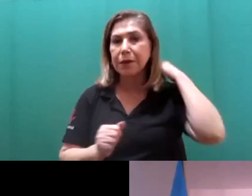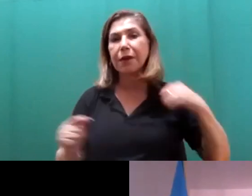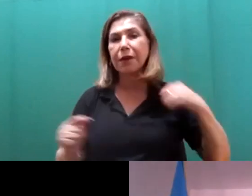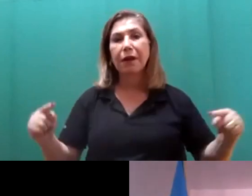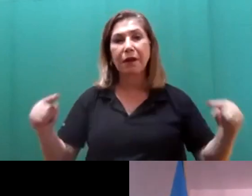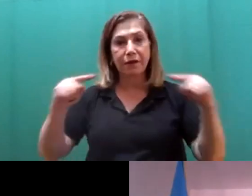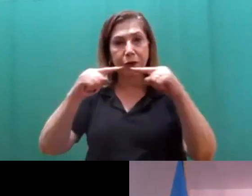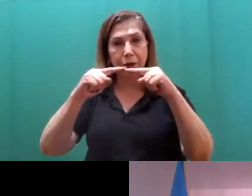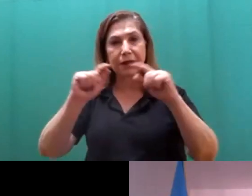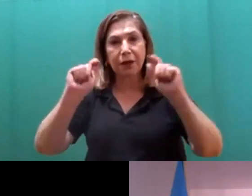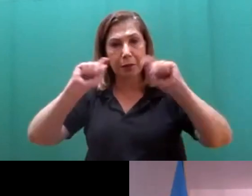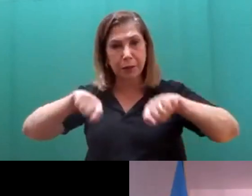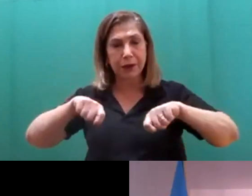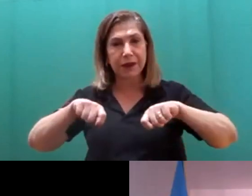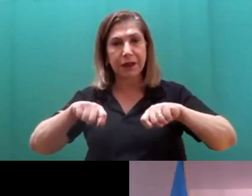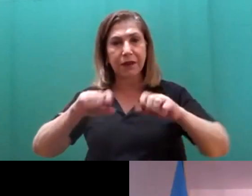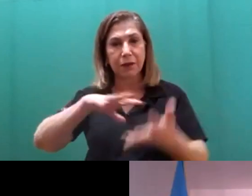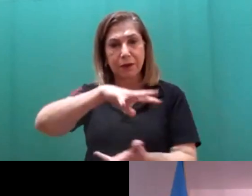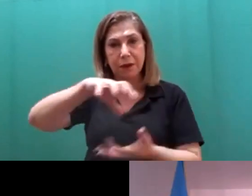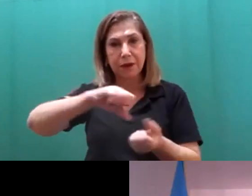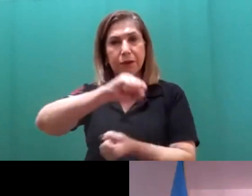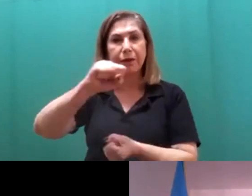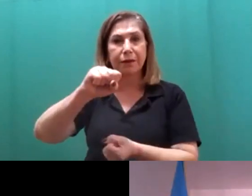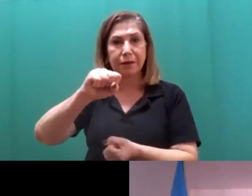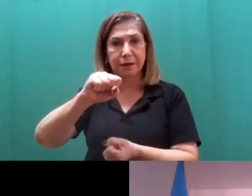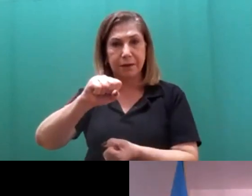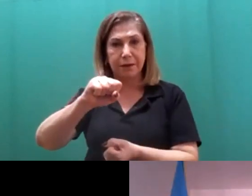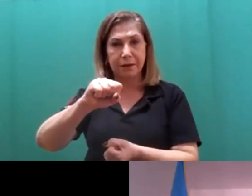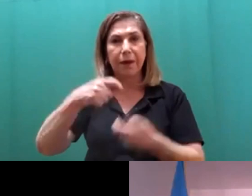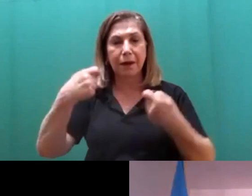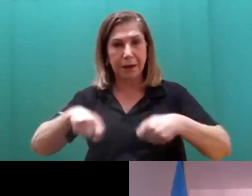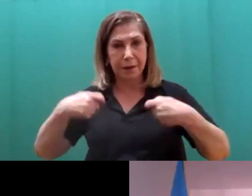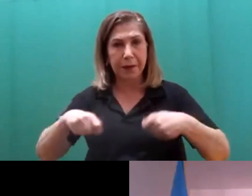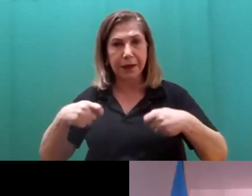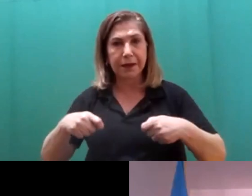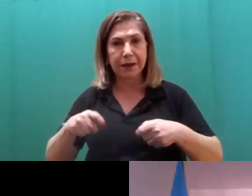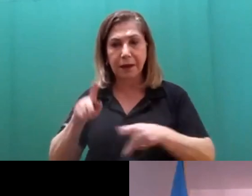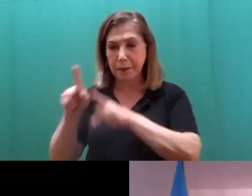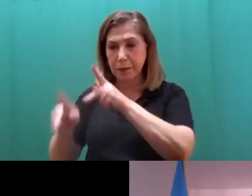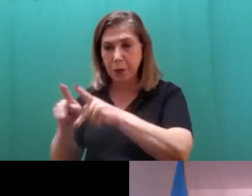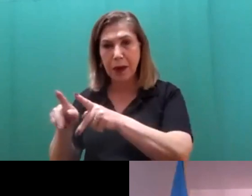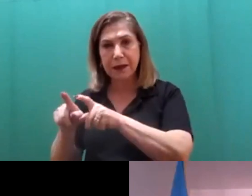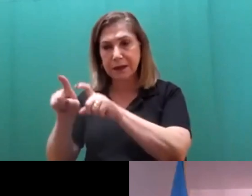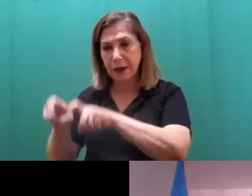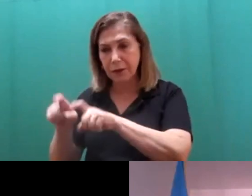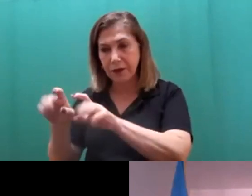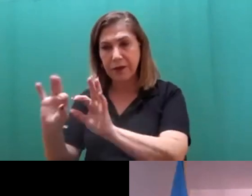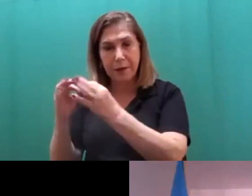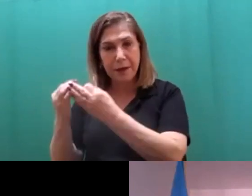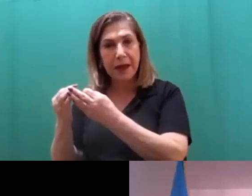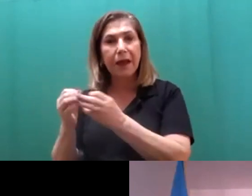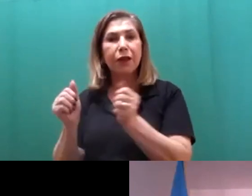de vinculação é a sustentabilidade. Precisamente na cúpula mundial de sistemas alimentares, que